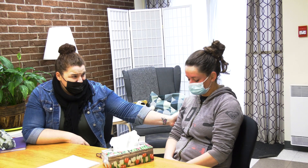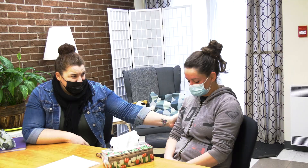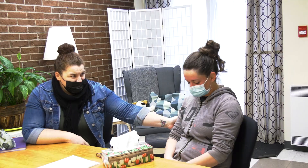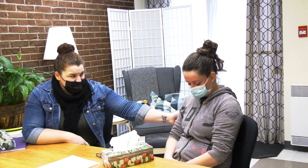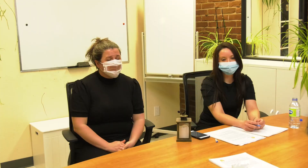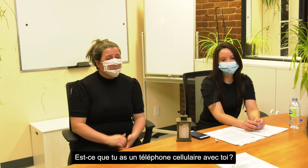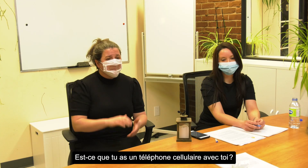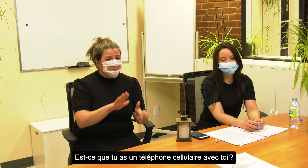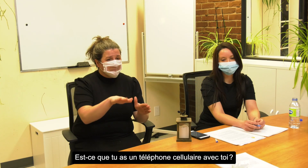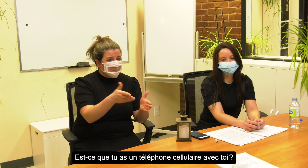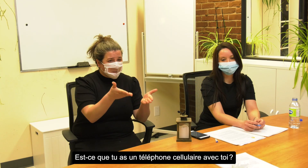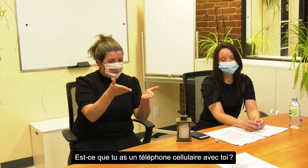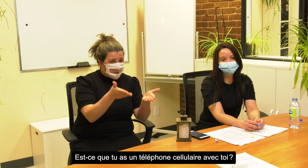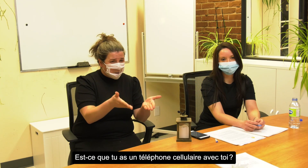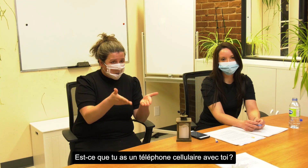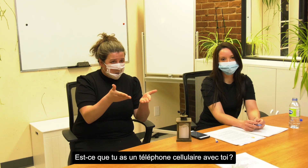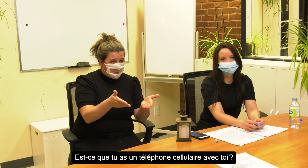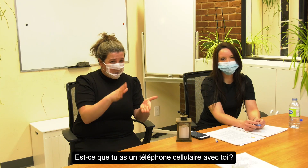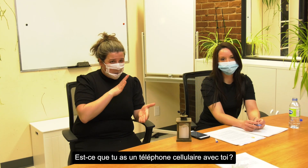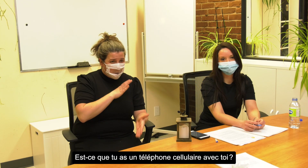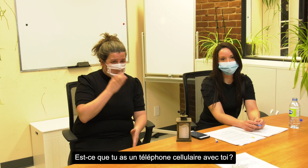Là, tu sais, présentement, est-ce que tu as un téléphone cellulaire sur toi?